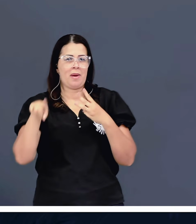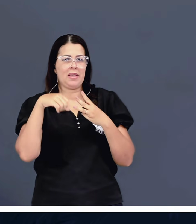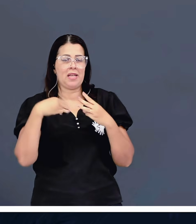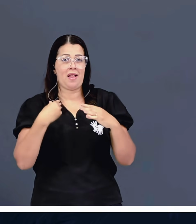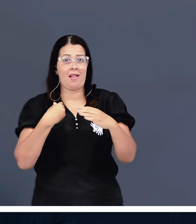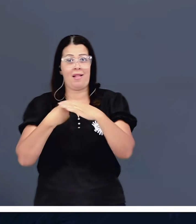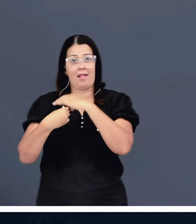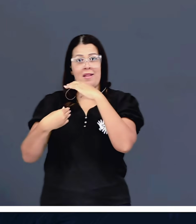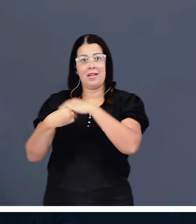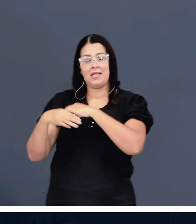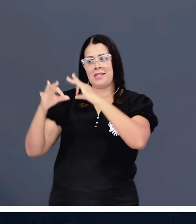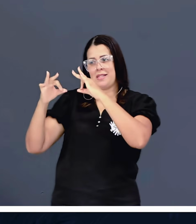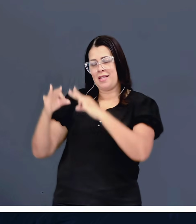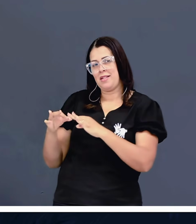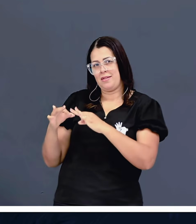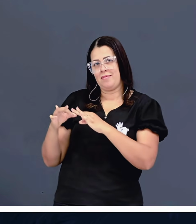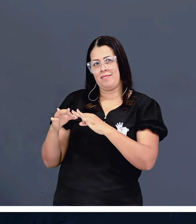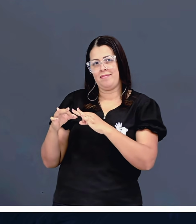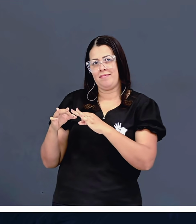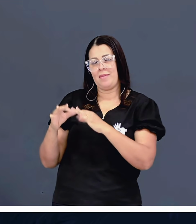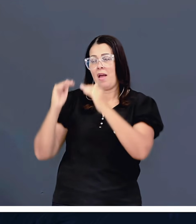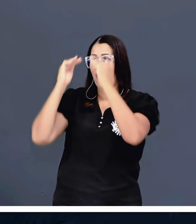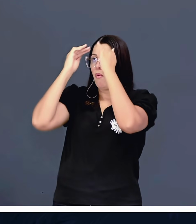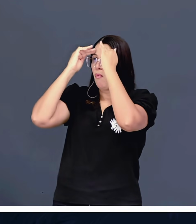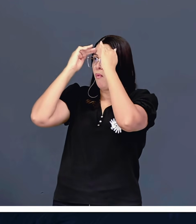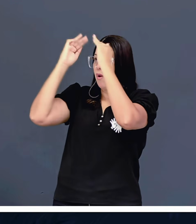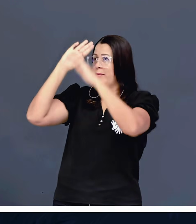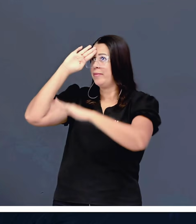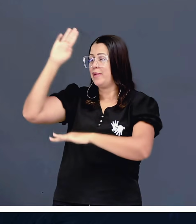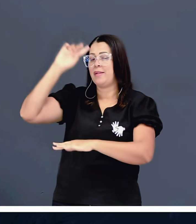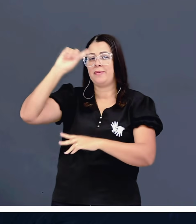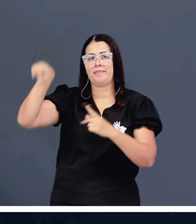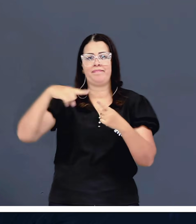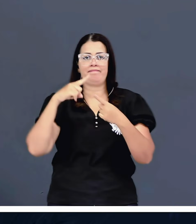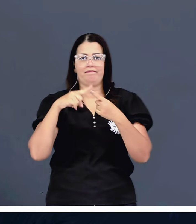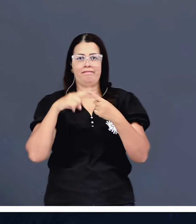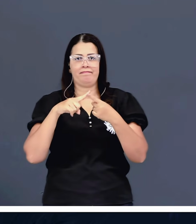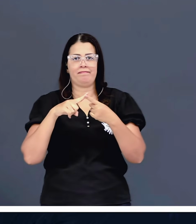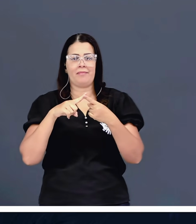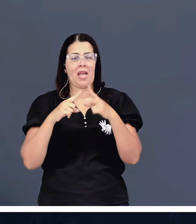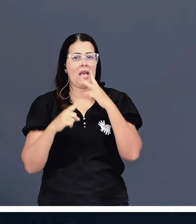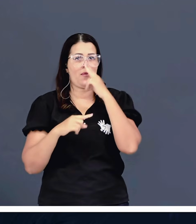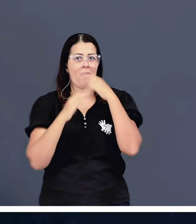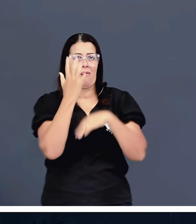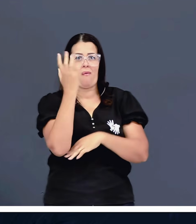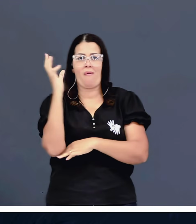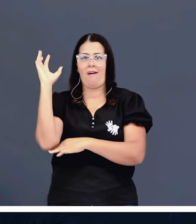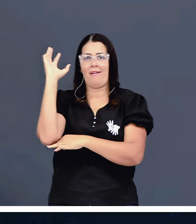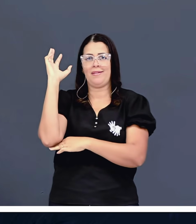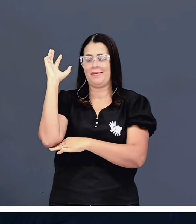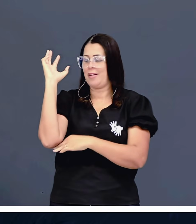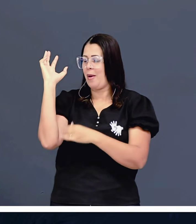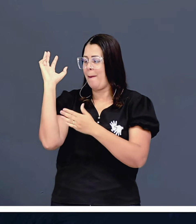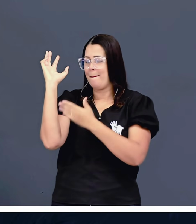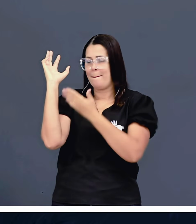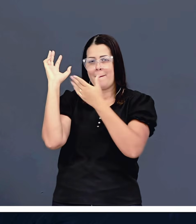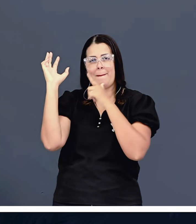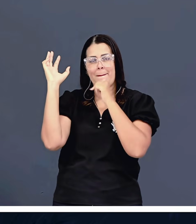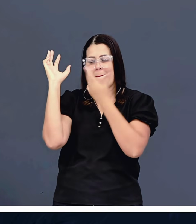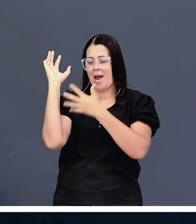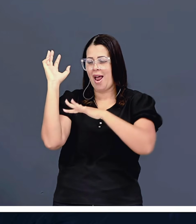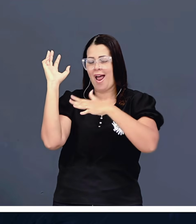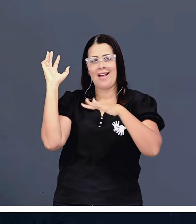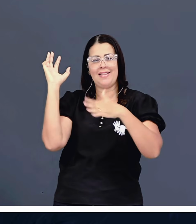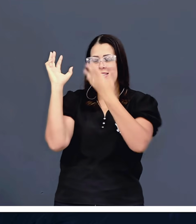recebe conselho certo e para quem anda debaixo de princípio certo. Primeiro, é como uma árvore plantada junto a ribeiros de águas, ou seja,